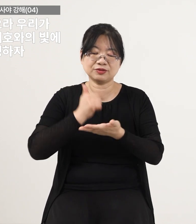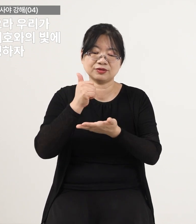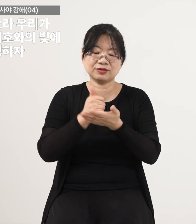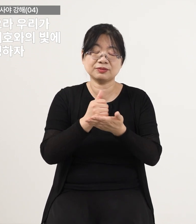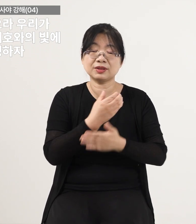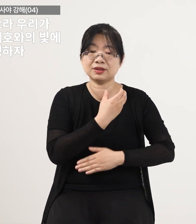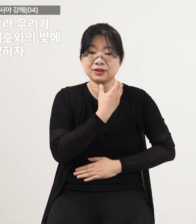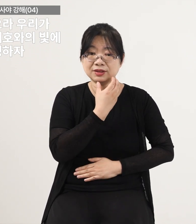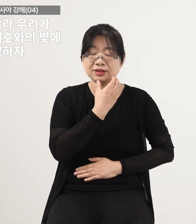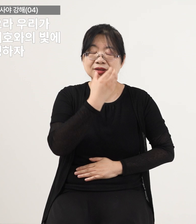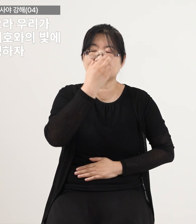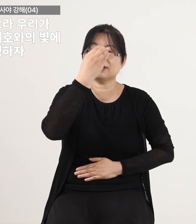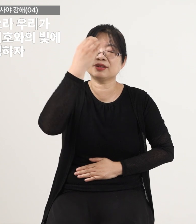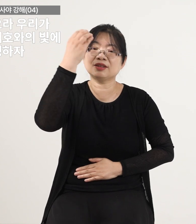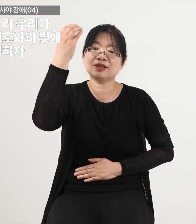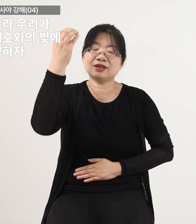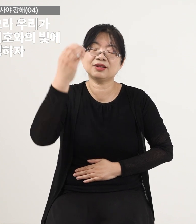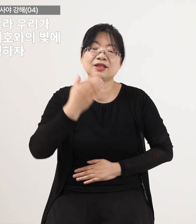하나님의 꿈이